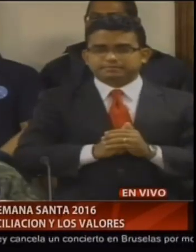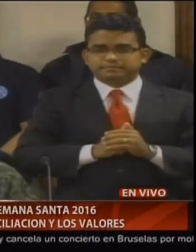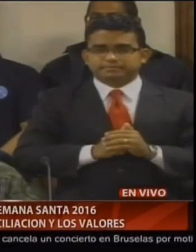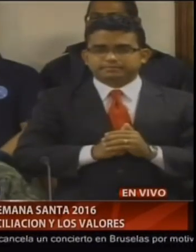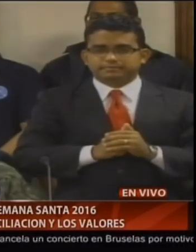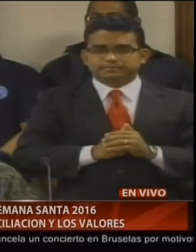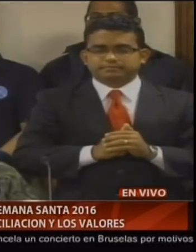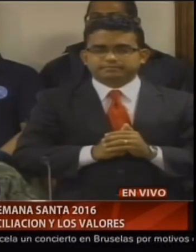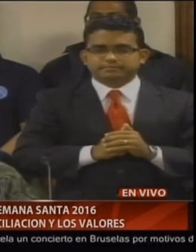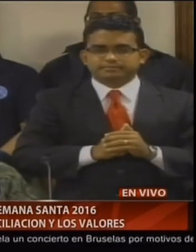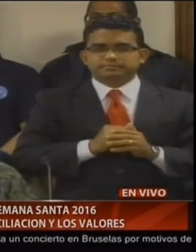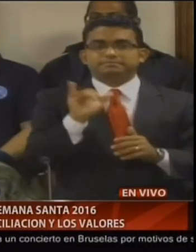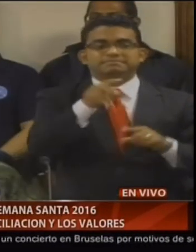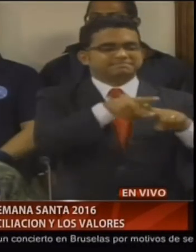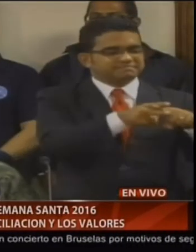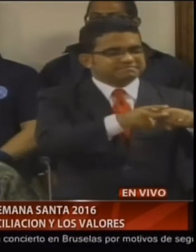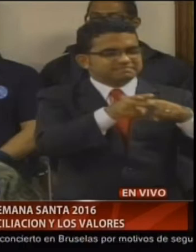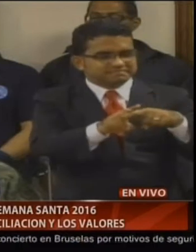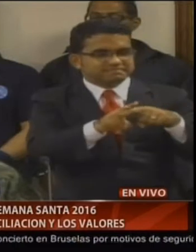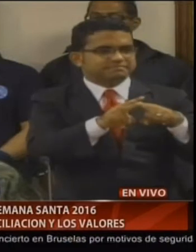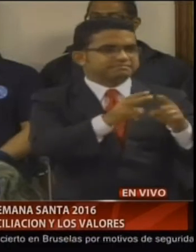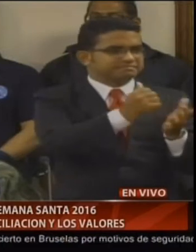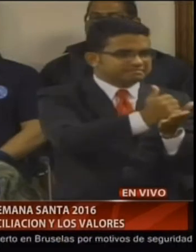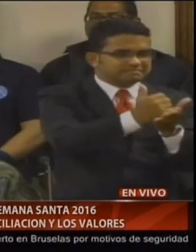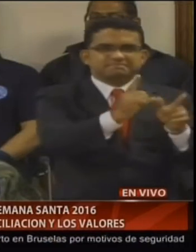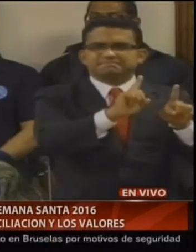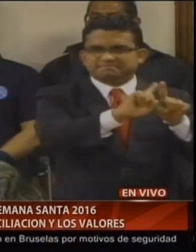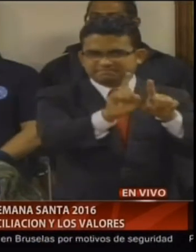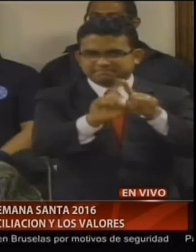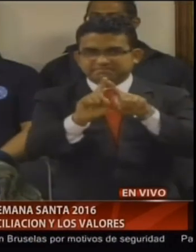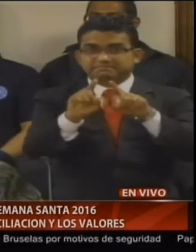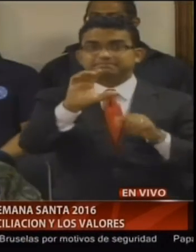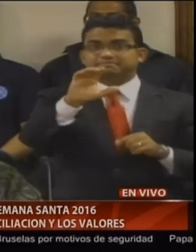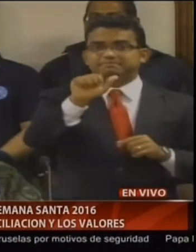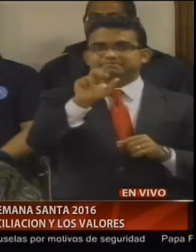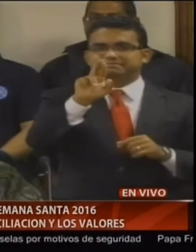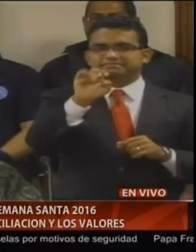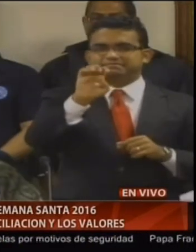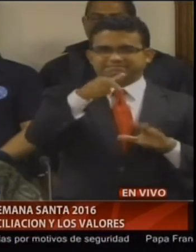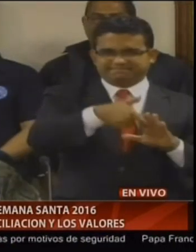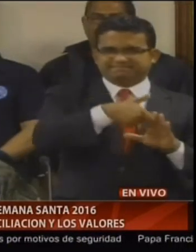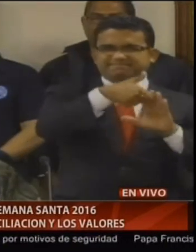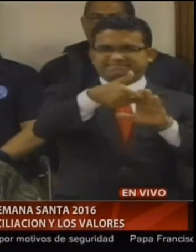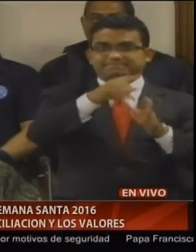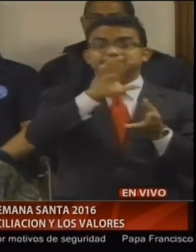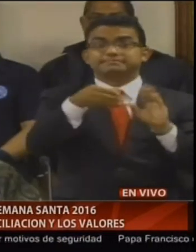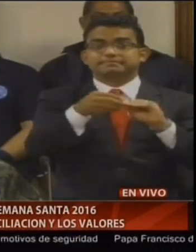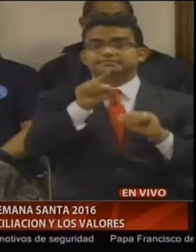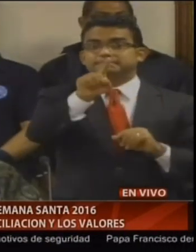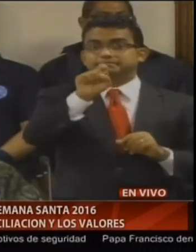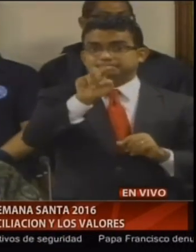asistencias a conductores concernientes en mecánicas, remolques y combustibles. Caribe Asistencia, 123.